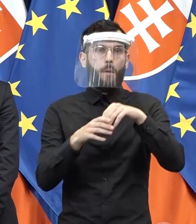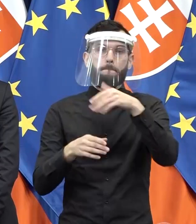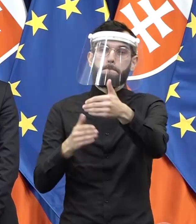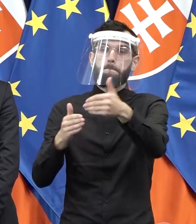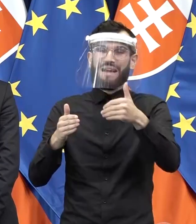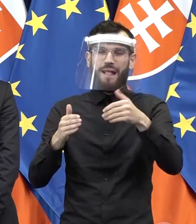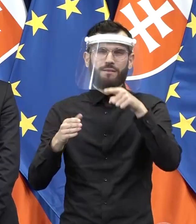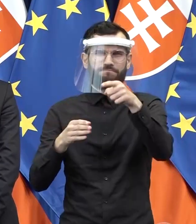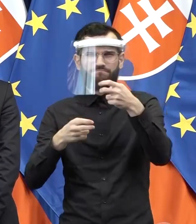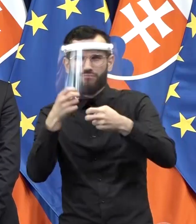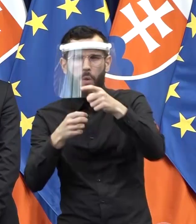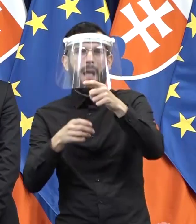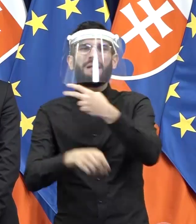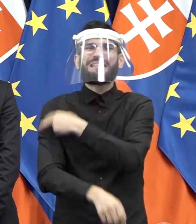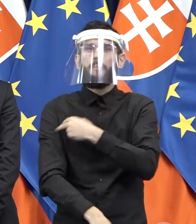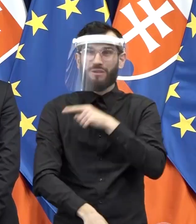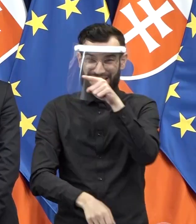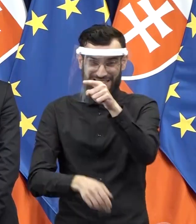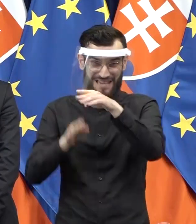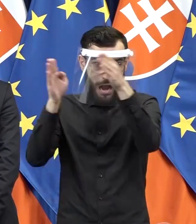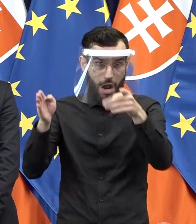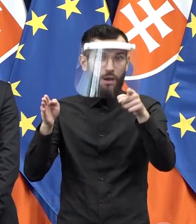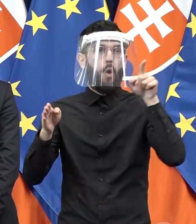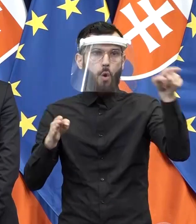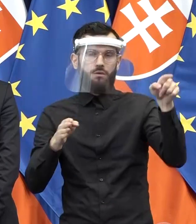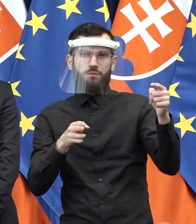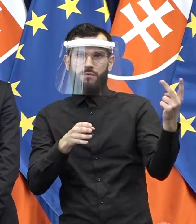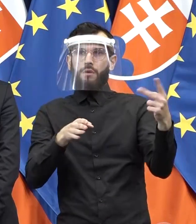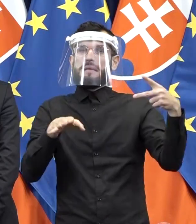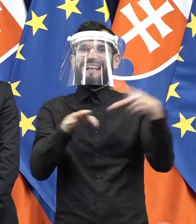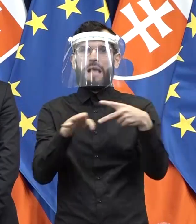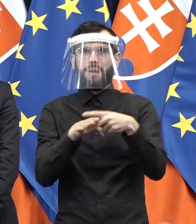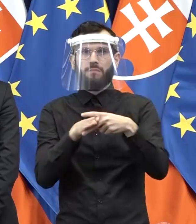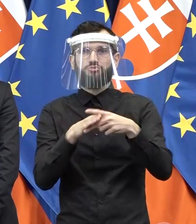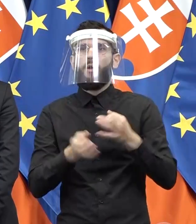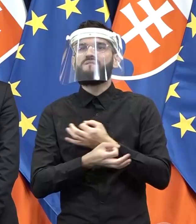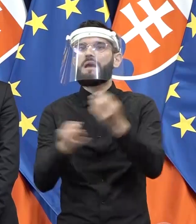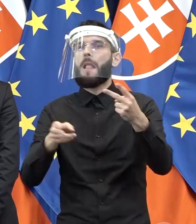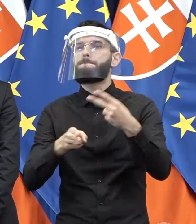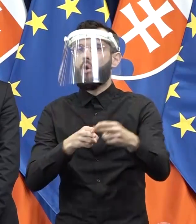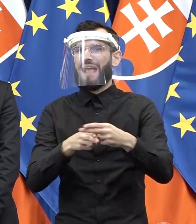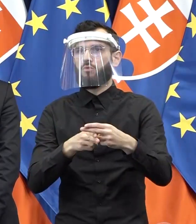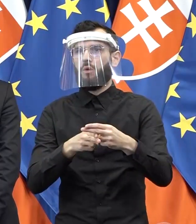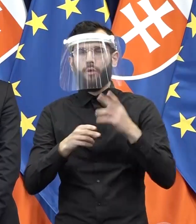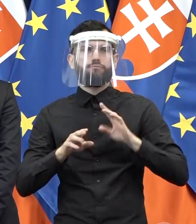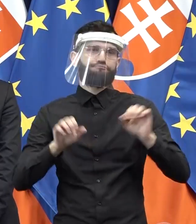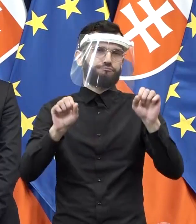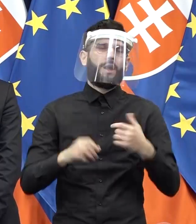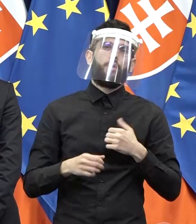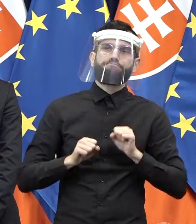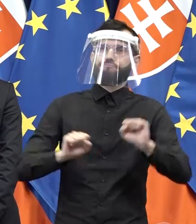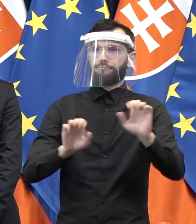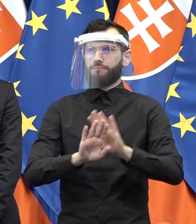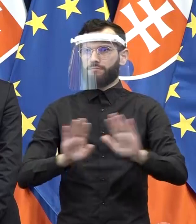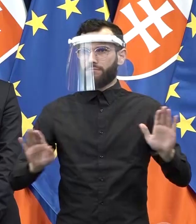pred týmito problematickými nemocnicami, aby zabezpečovali ten verejný poriadok alebo inštrukcie, ktoré sú